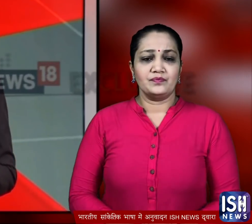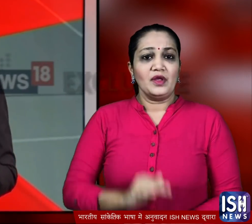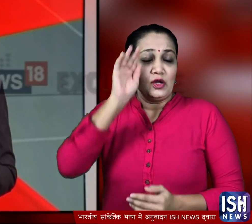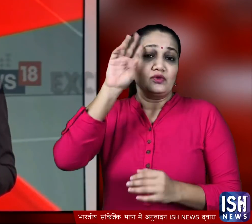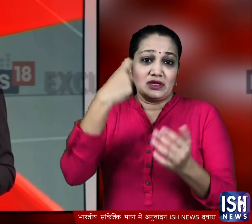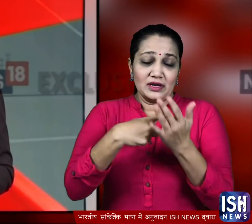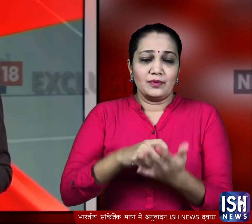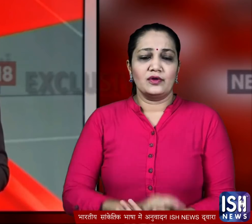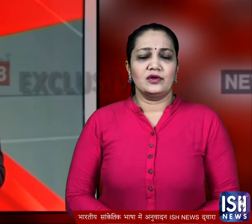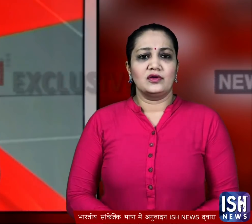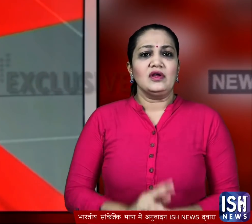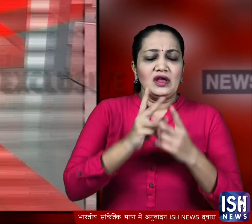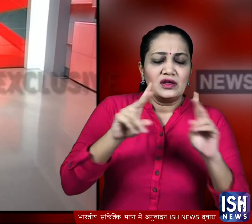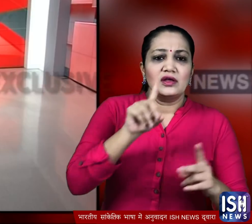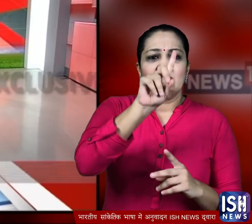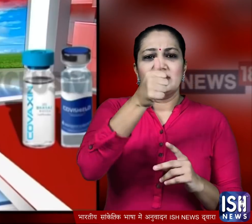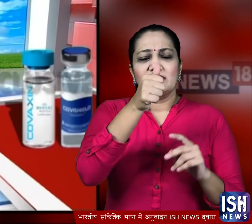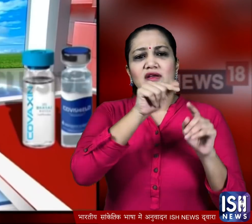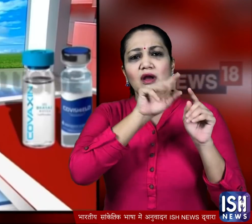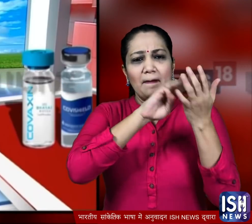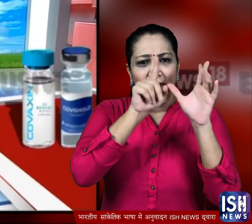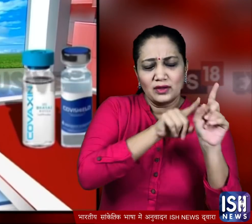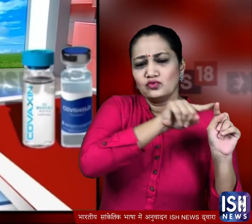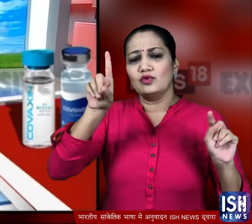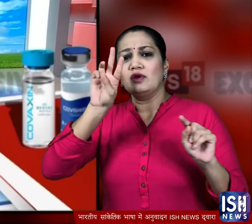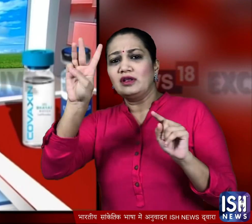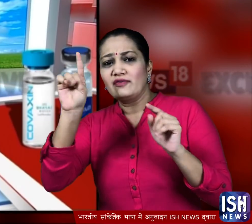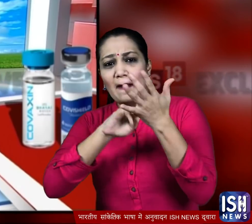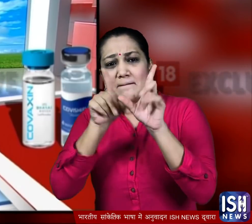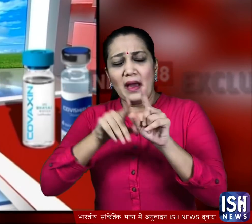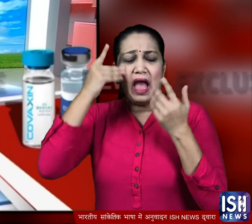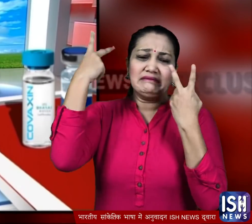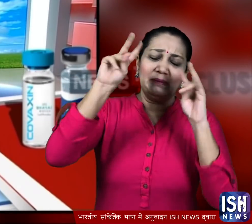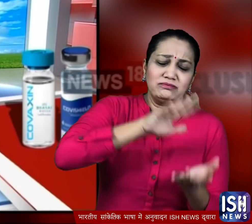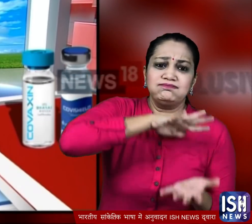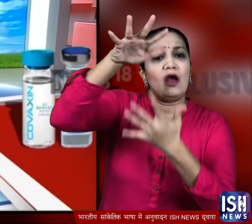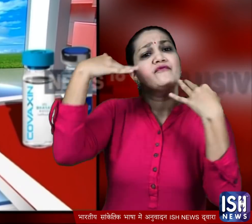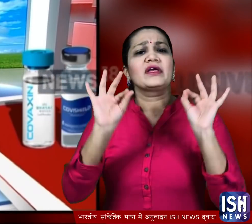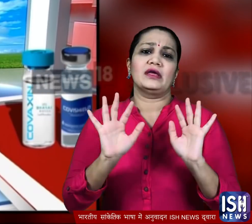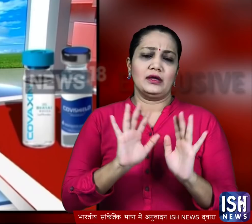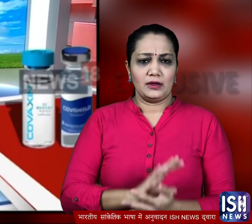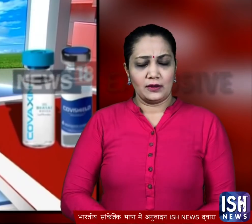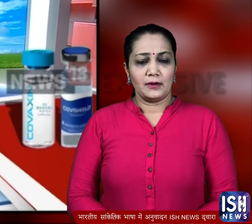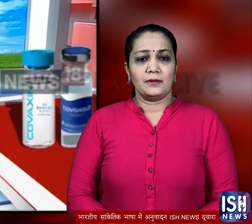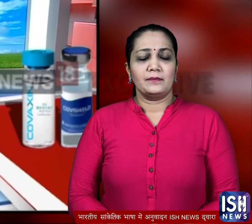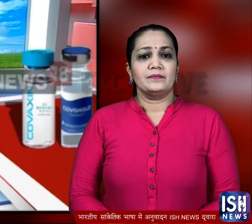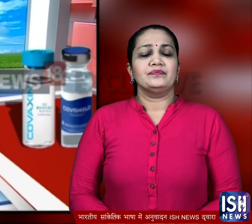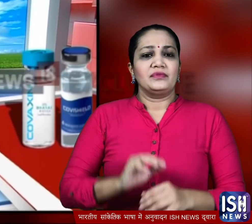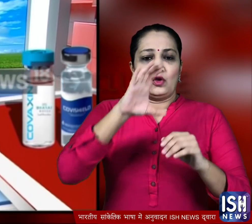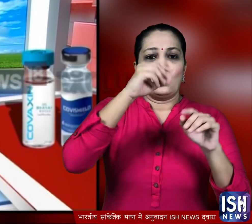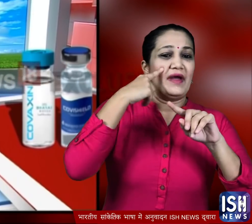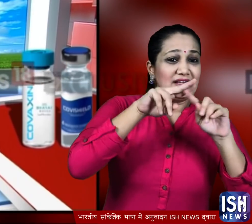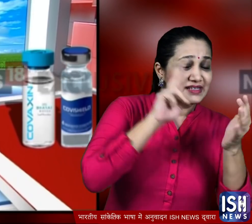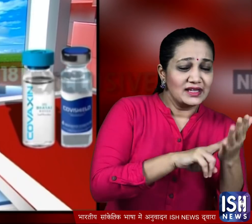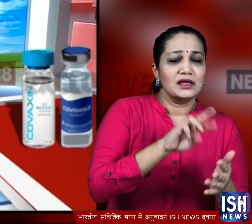न्यूज 18 के अमिताभ सिन्हा की रिपोर्ट है कि राज्यों को 16 से 31 मई के बीच इतनी डोज भेज दी जाएगी जो मुफ्त होगी।